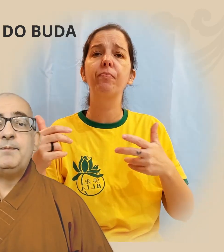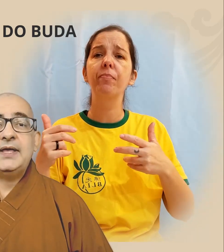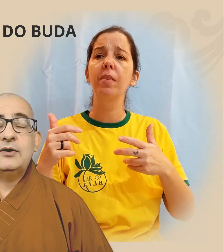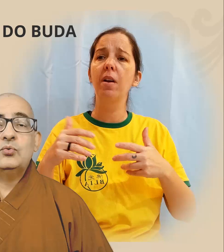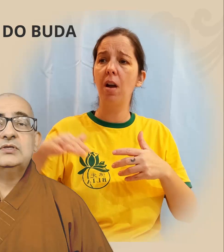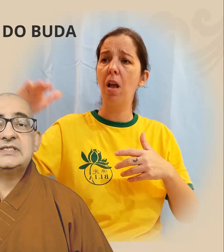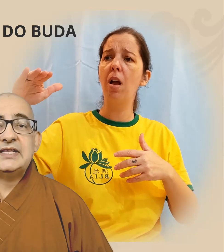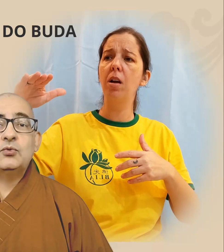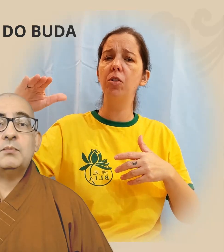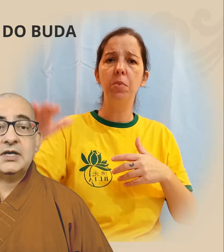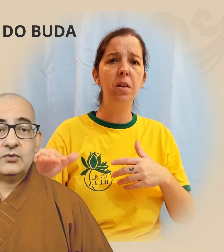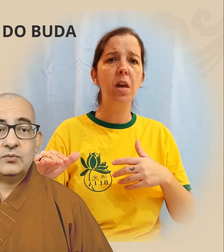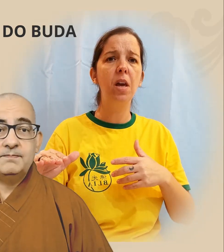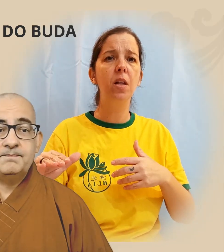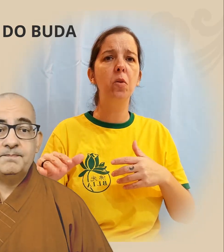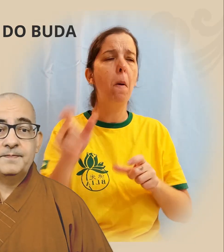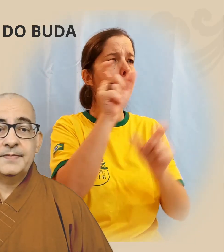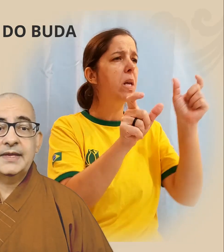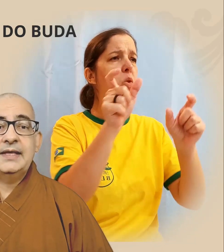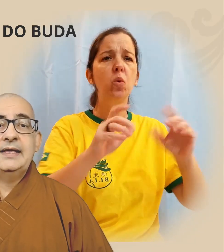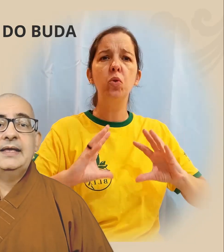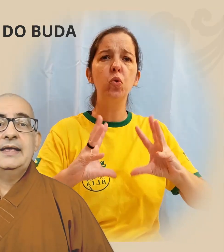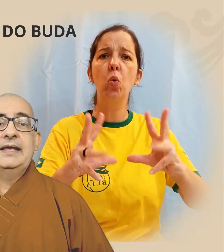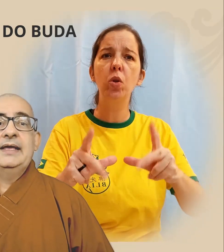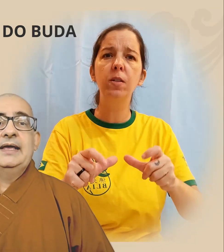e pelo ser humano.